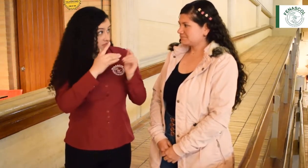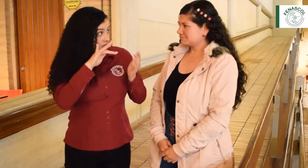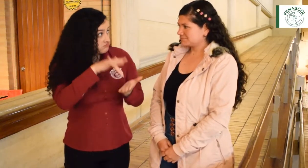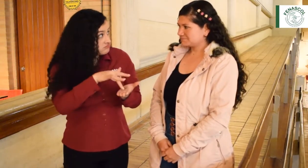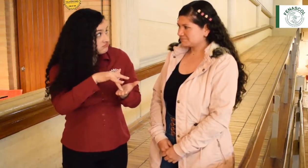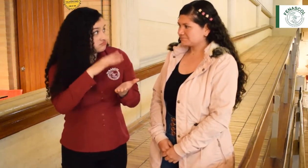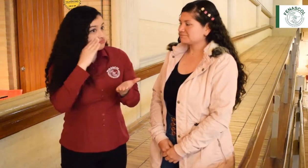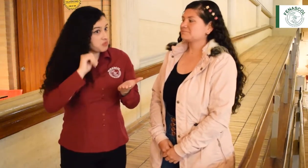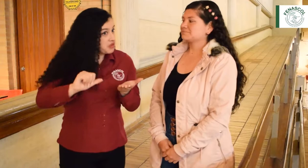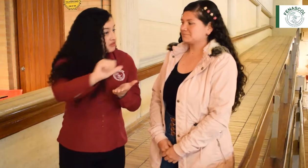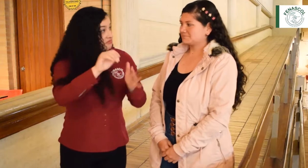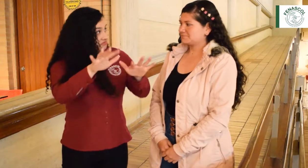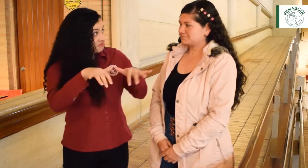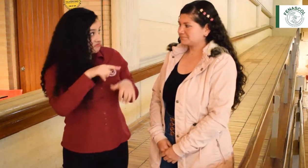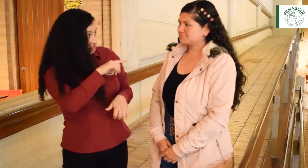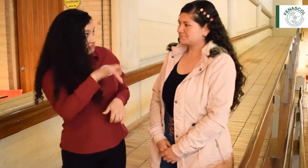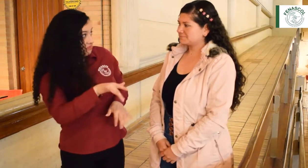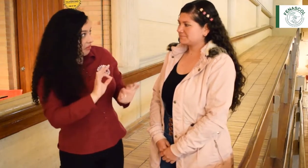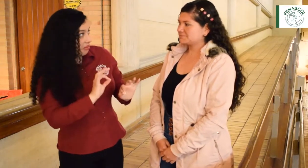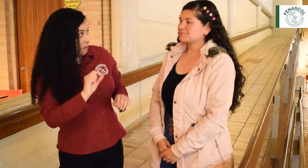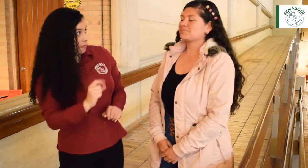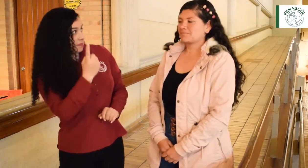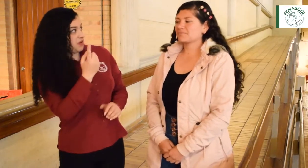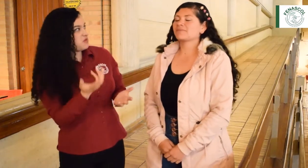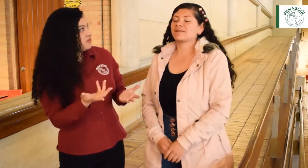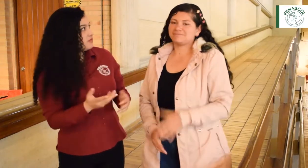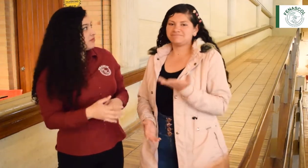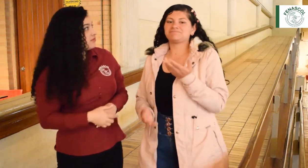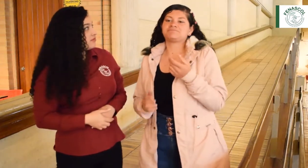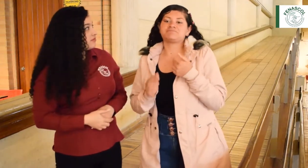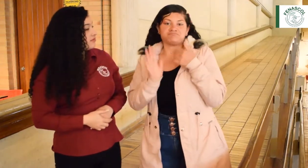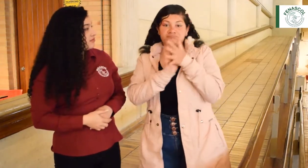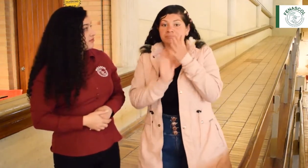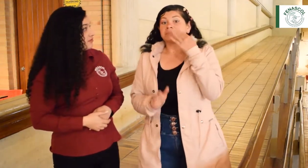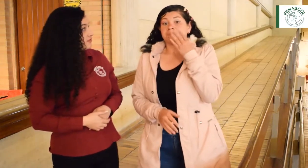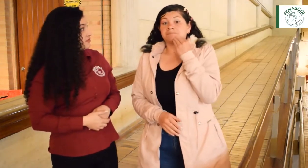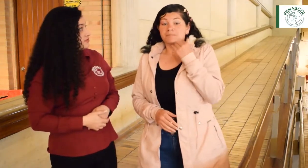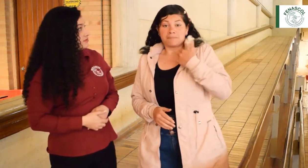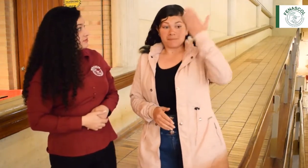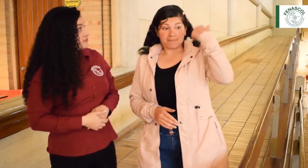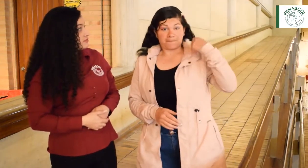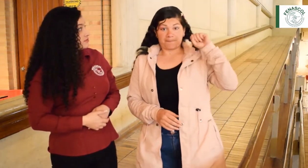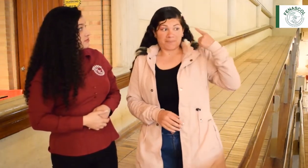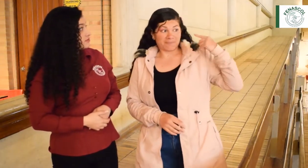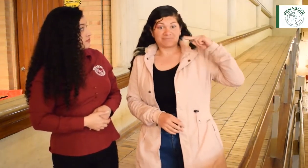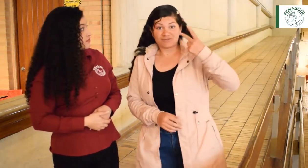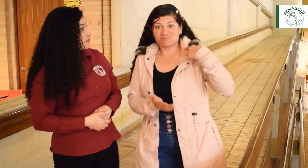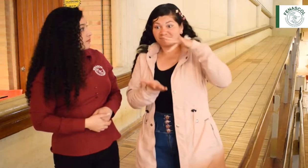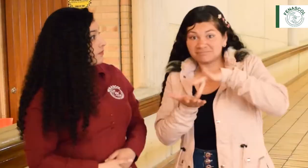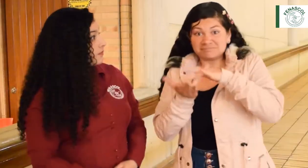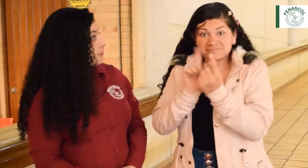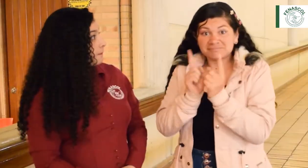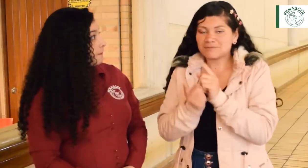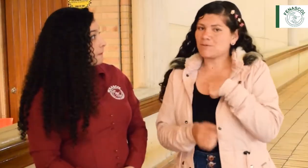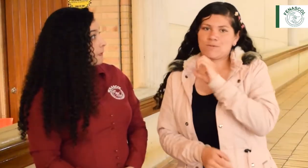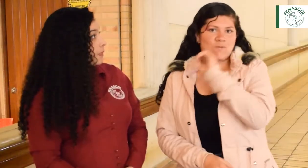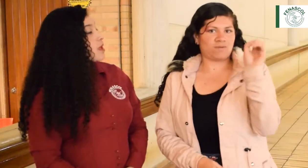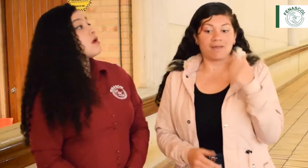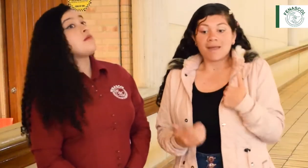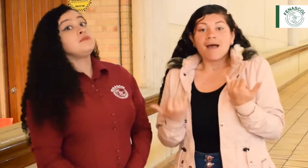dos versiones de este foro distrital Bueno les cuento no había participado